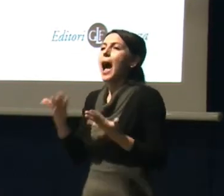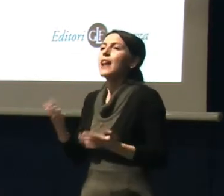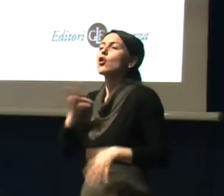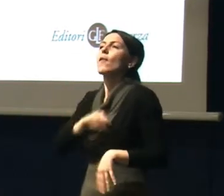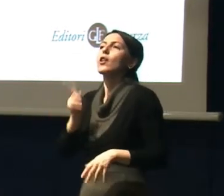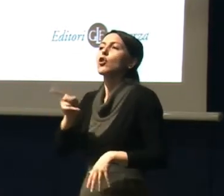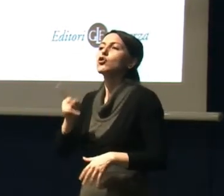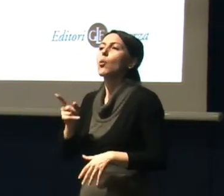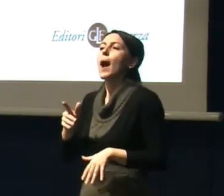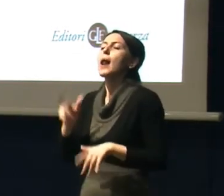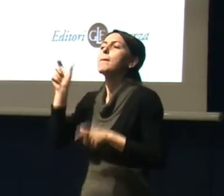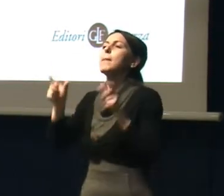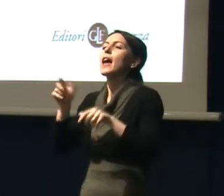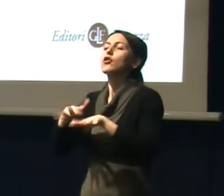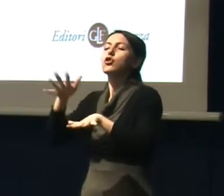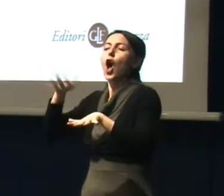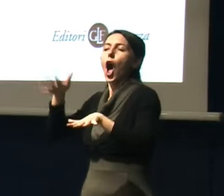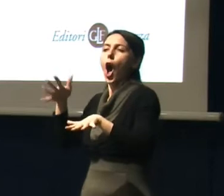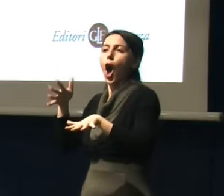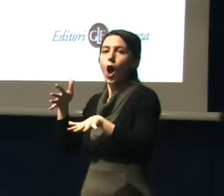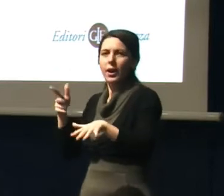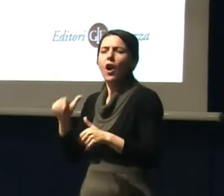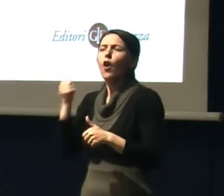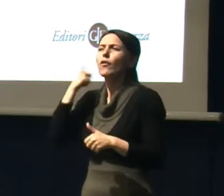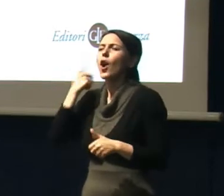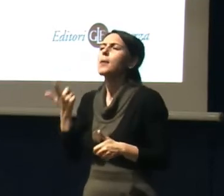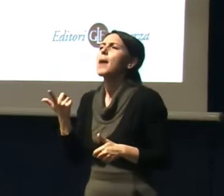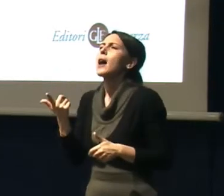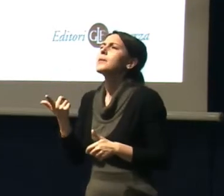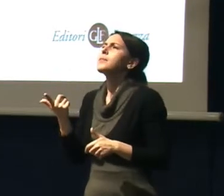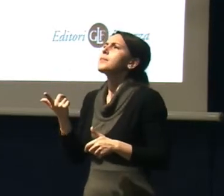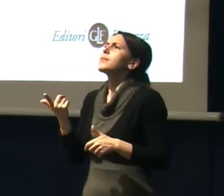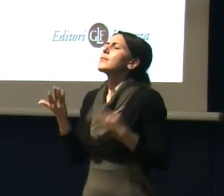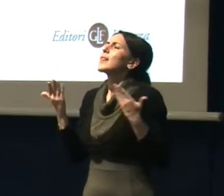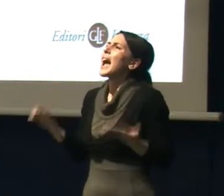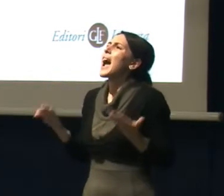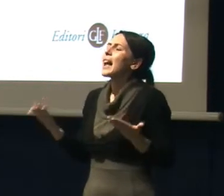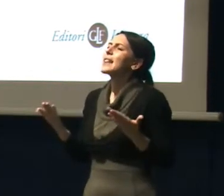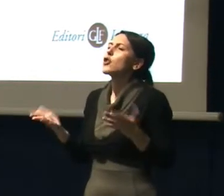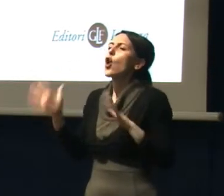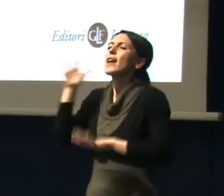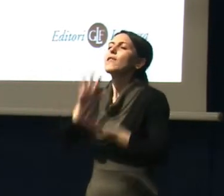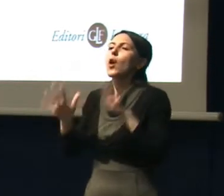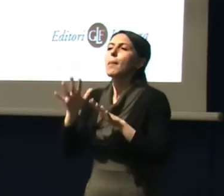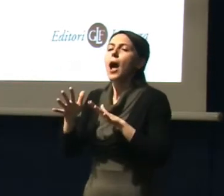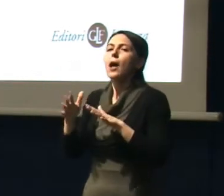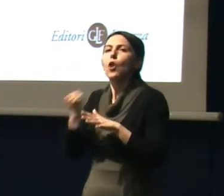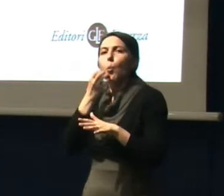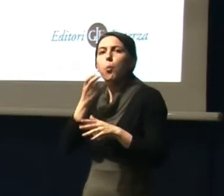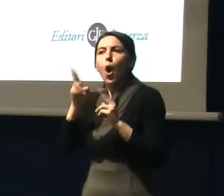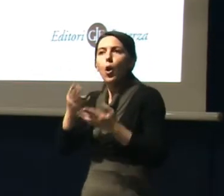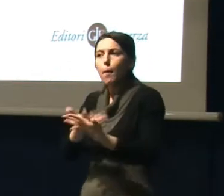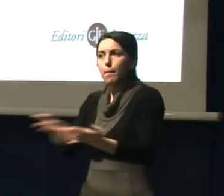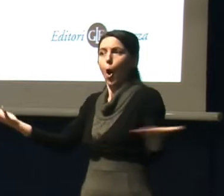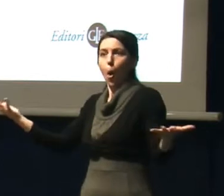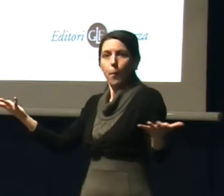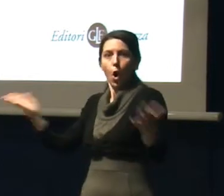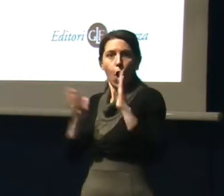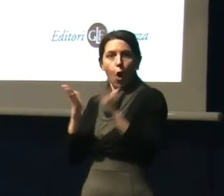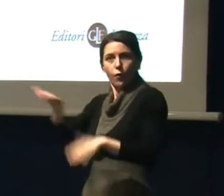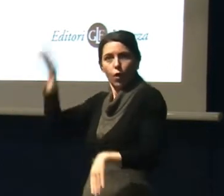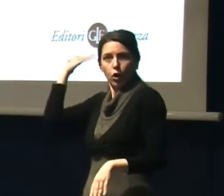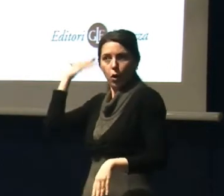quindi sta diventando abbiamo massificato la possibilità di informarci molto di più di prima già